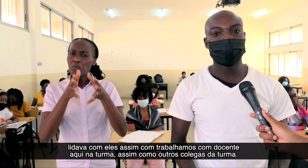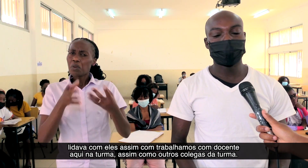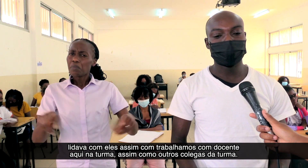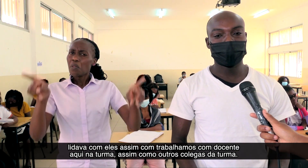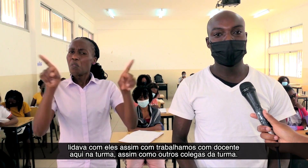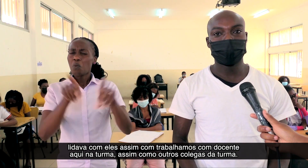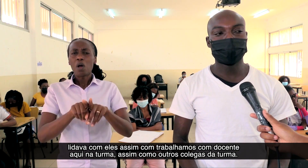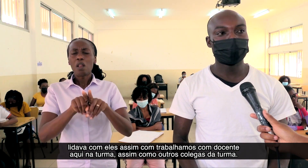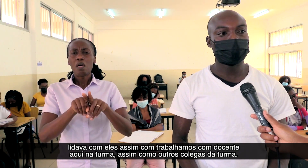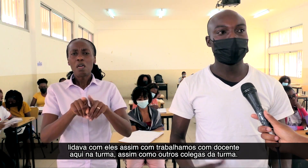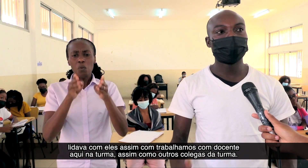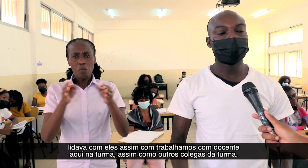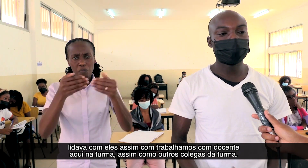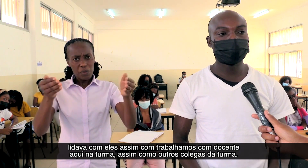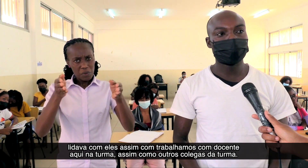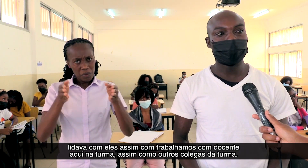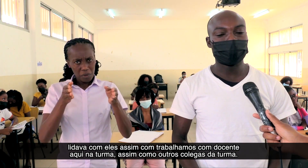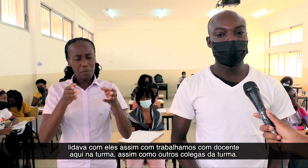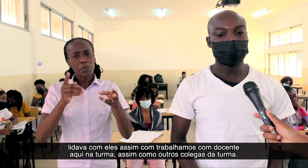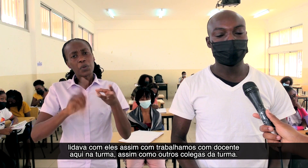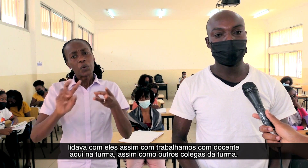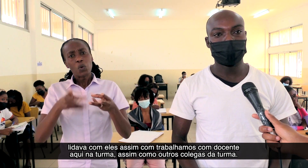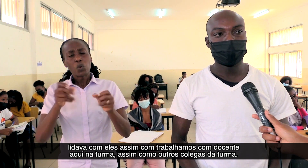com a docente aqui na turma, assim como com outros colegas, né, da turma.